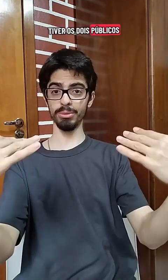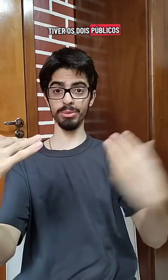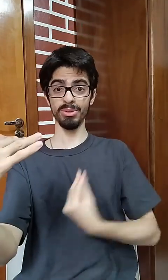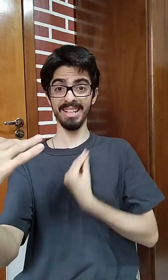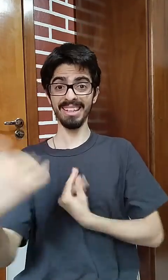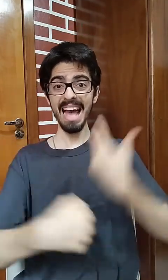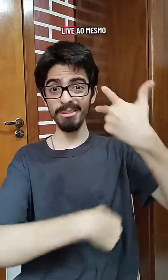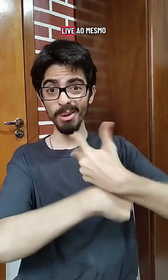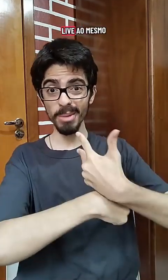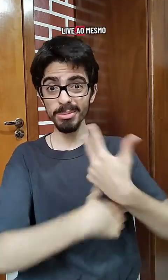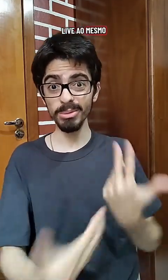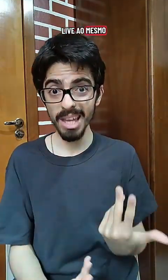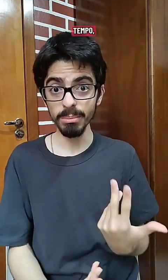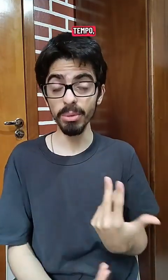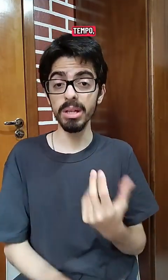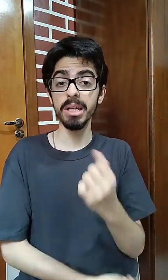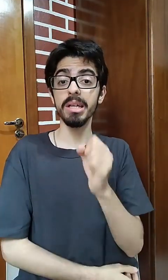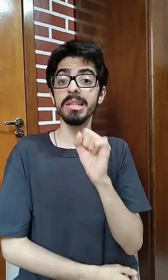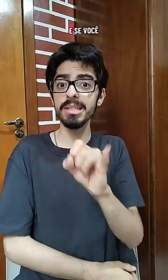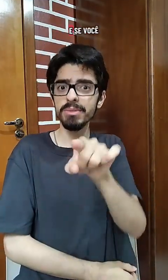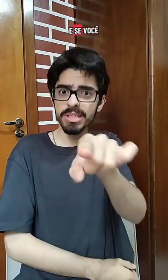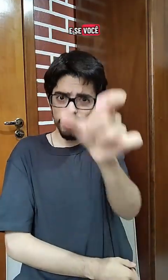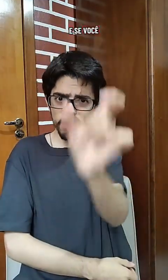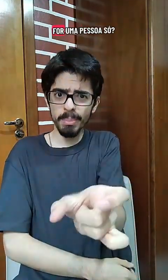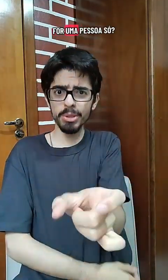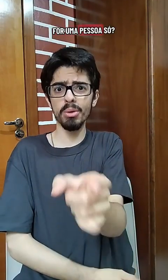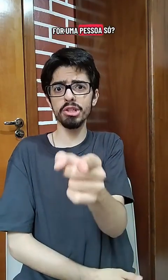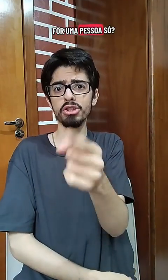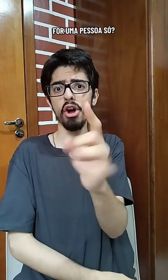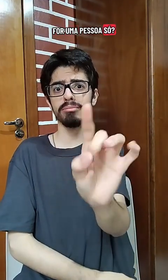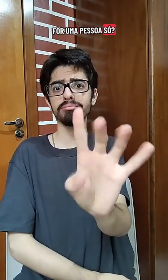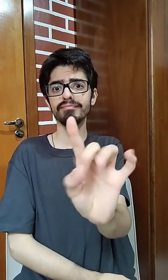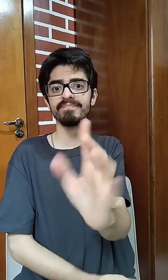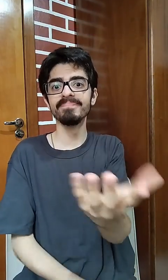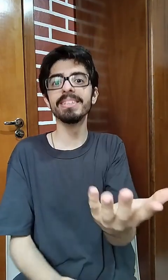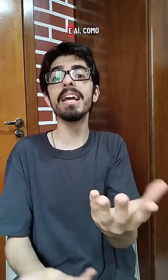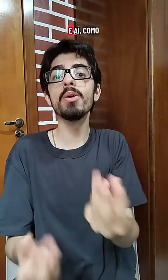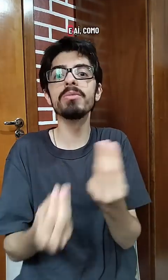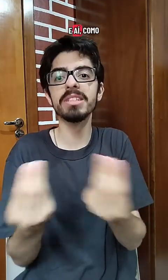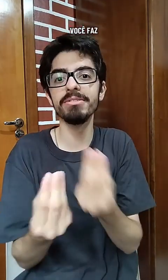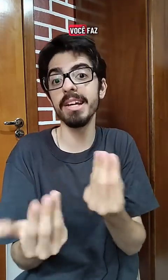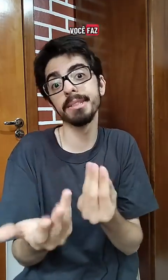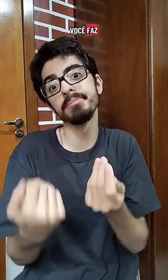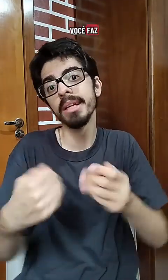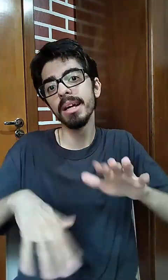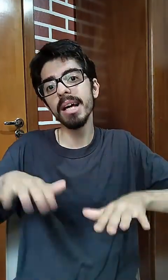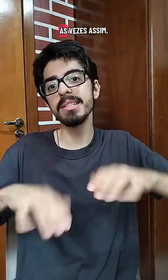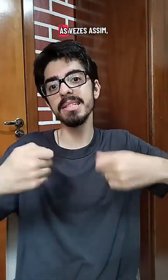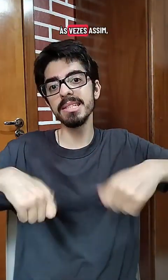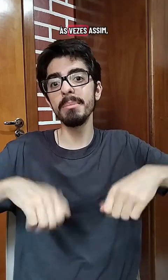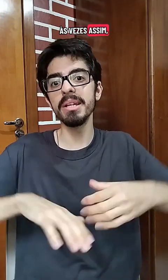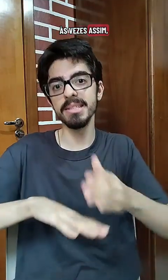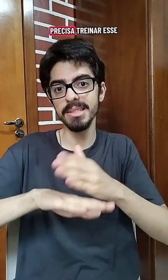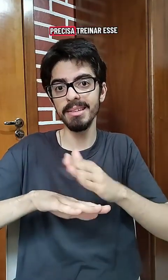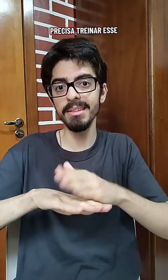públicos live ao mesmo tempo, e se você for uma pessoa só, e aí como você faz? Às vezes sim precisa